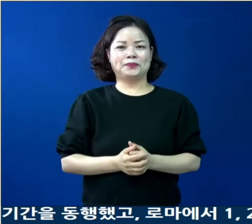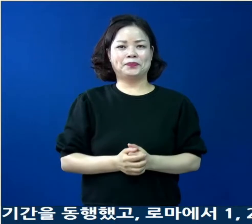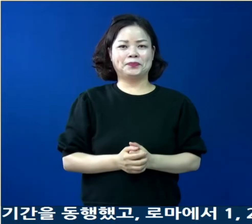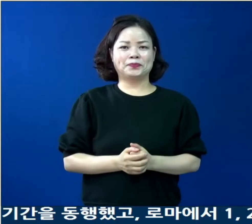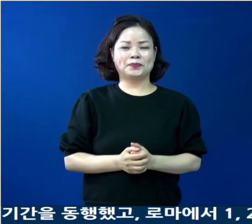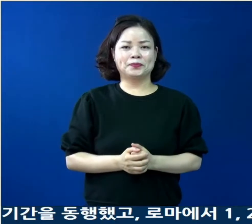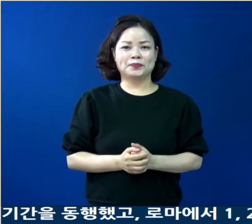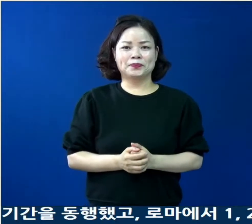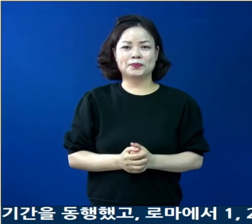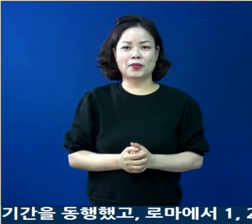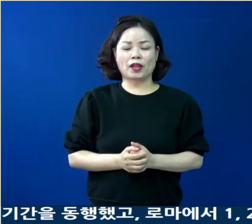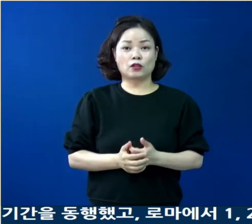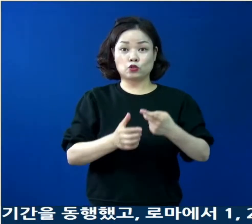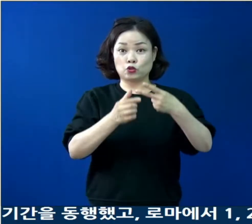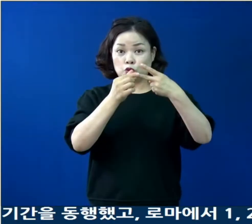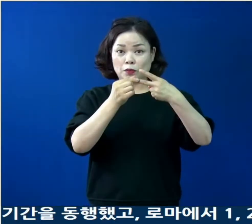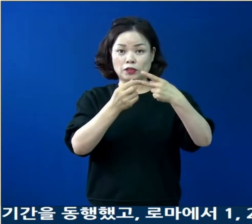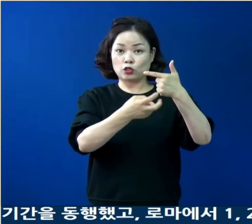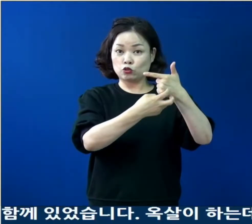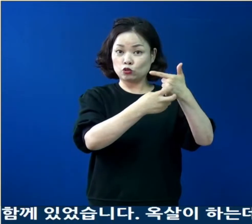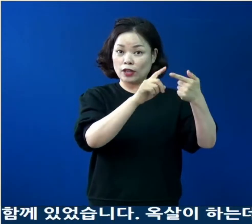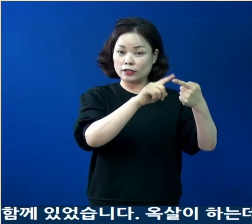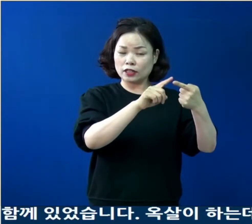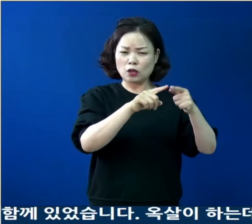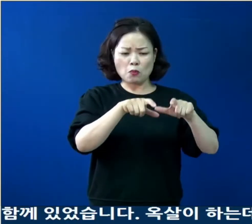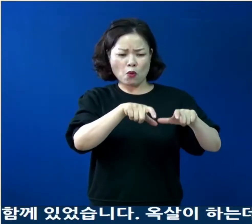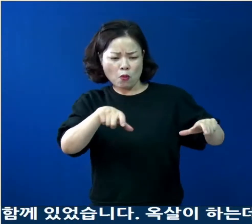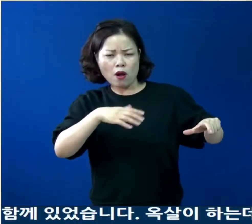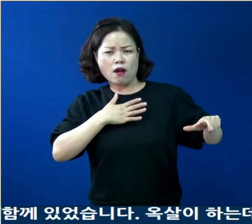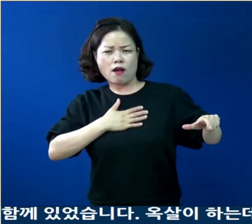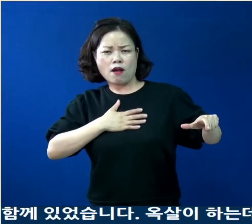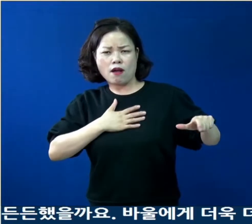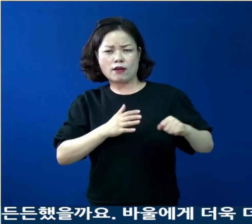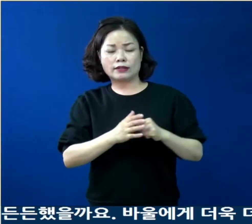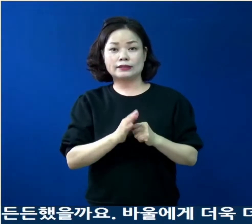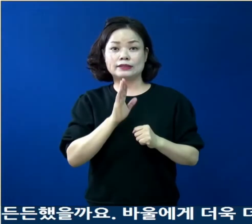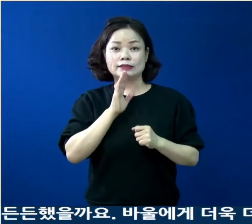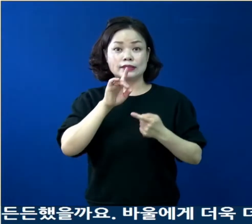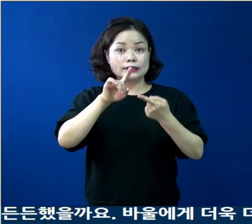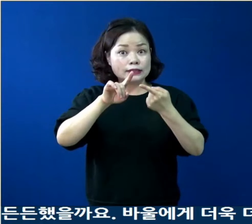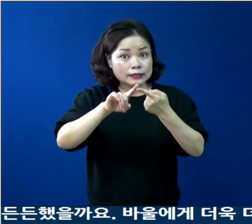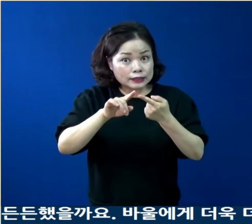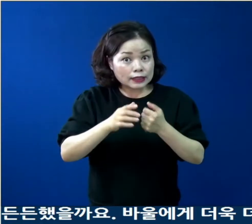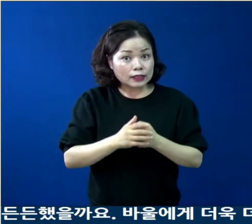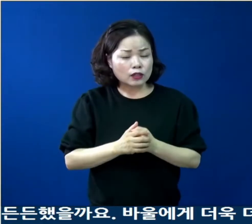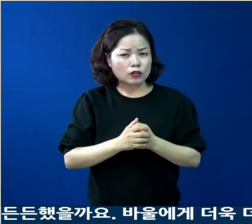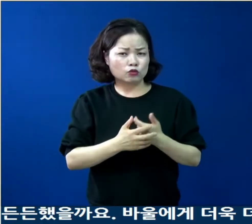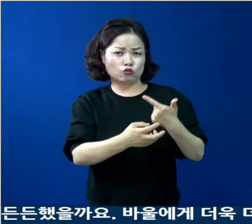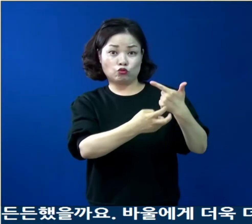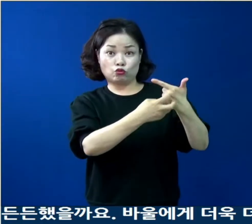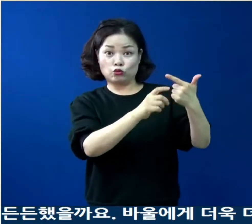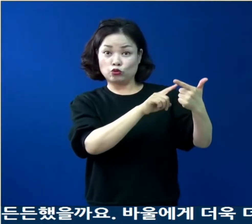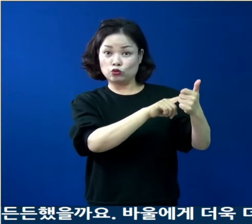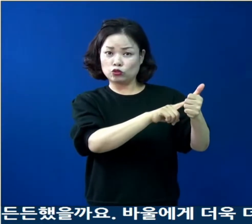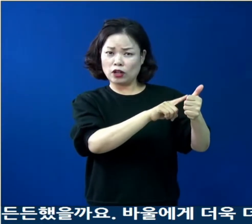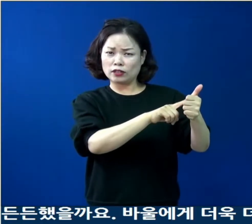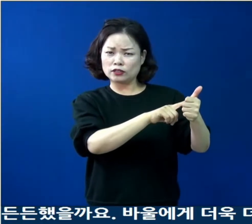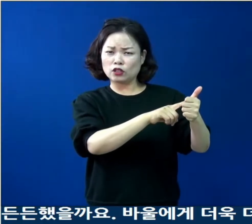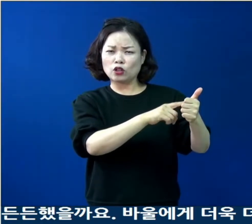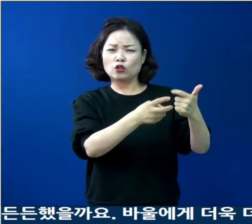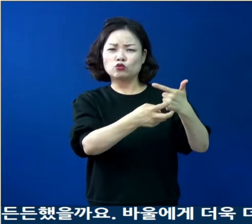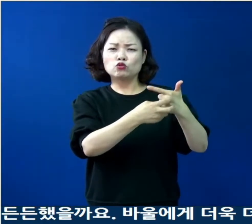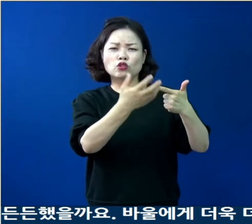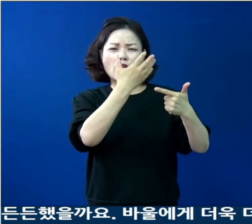듭니다. 자, 두 번째 누가에 대해서 보편적으로 알고 있는 사실은 누가는